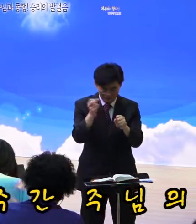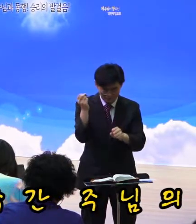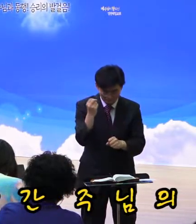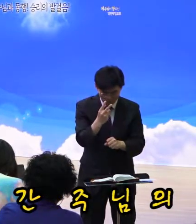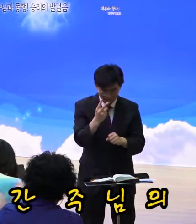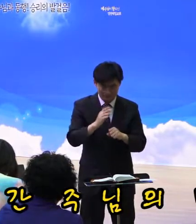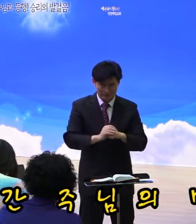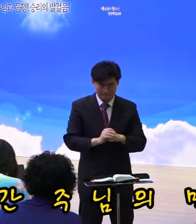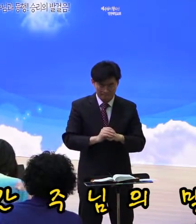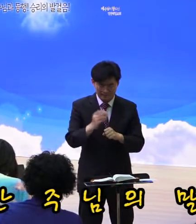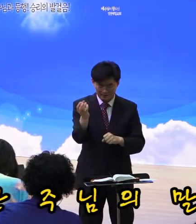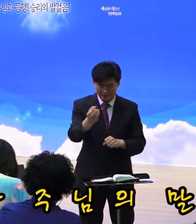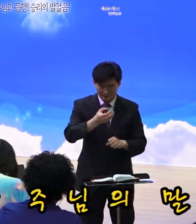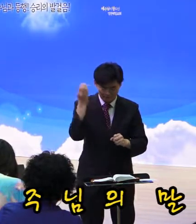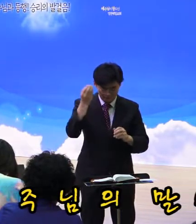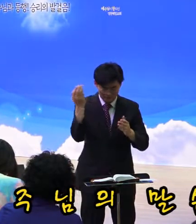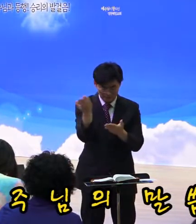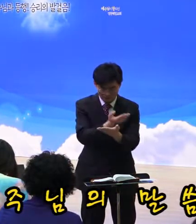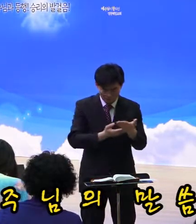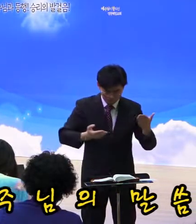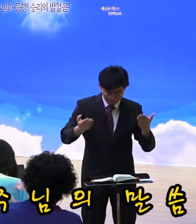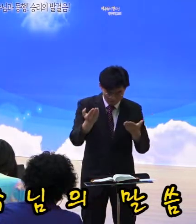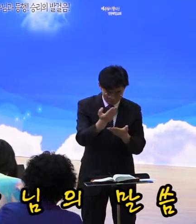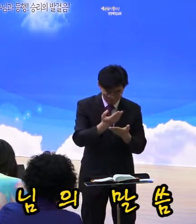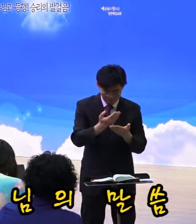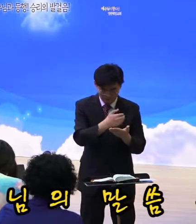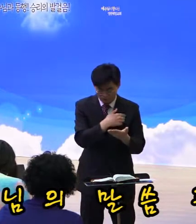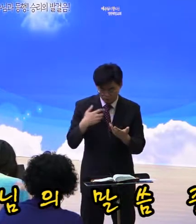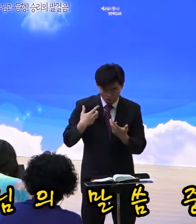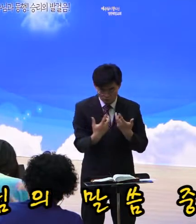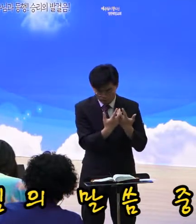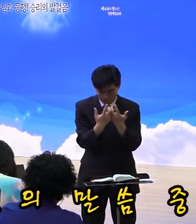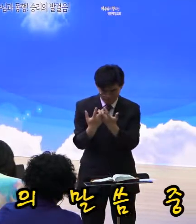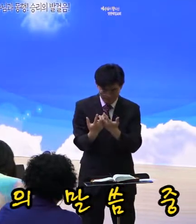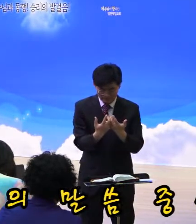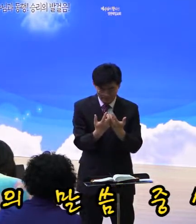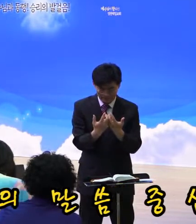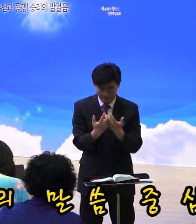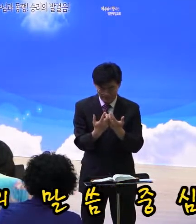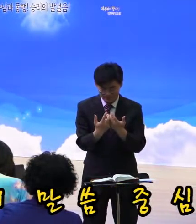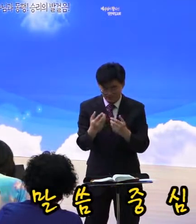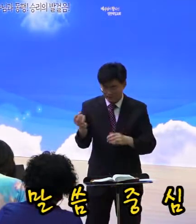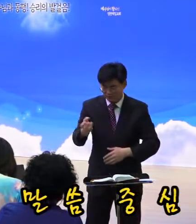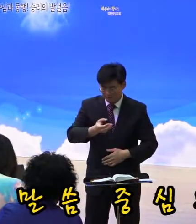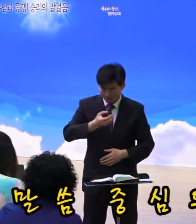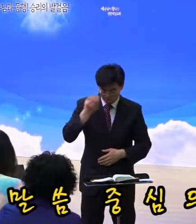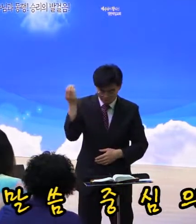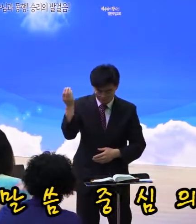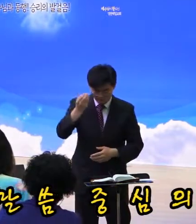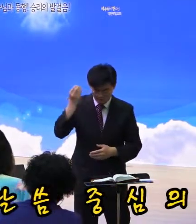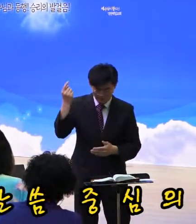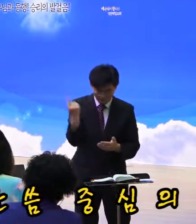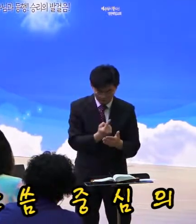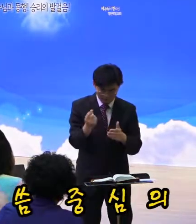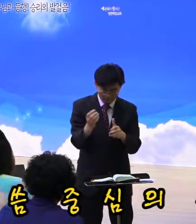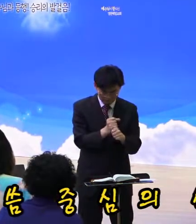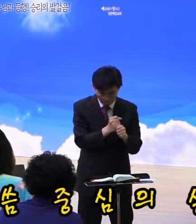사랑하심과 성령님의 교통하심과 충만하심이 성령님의 인도하심을 따라